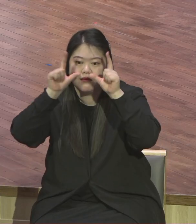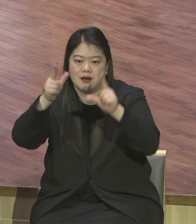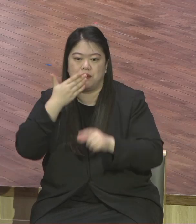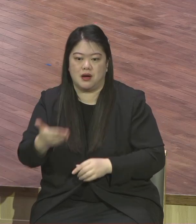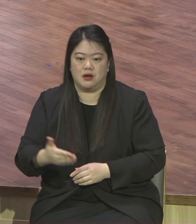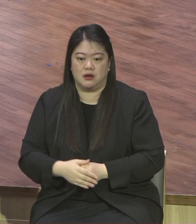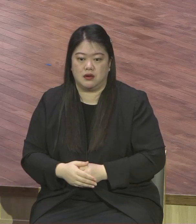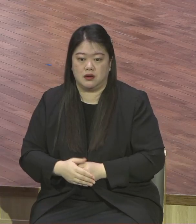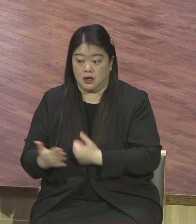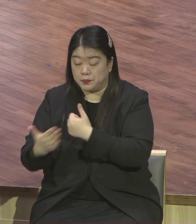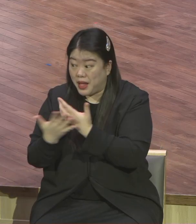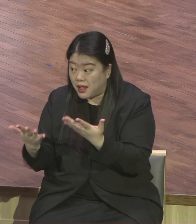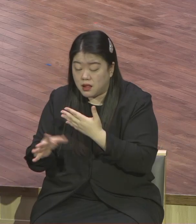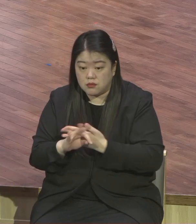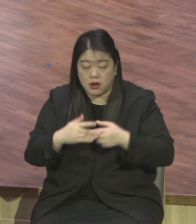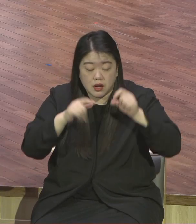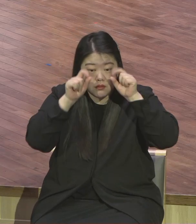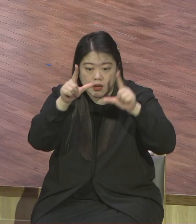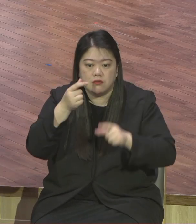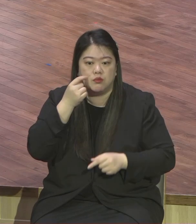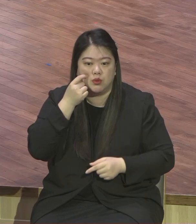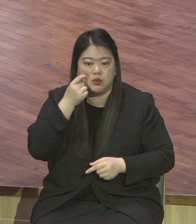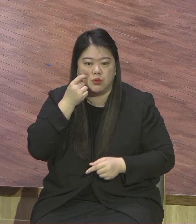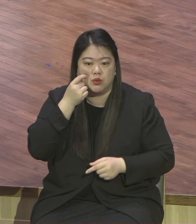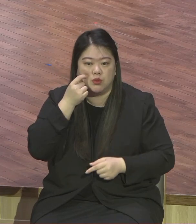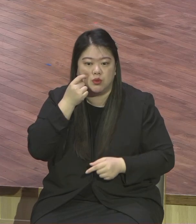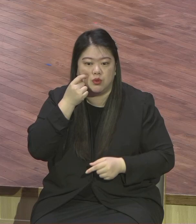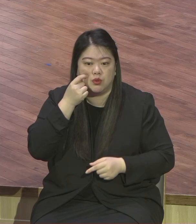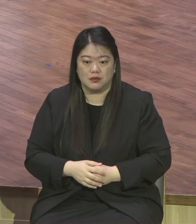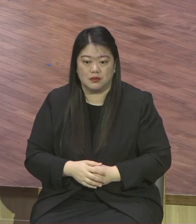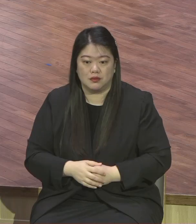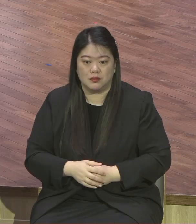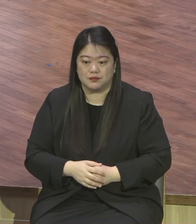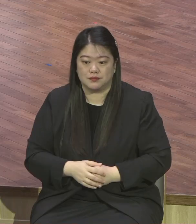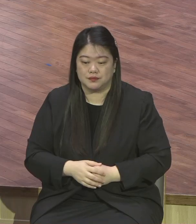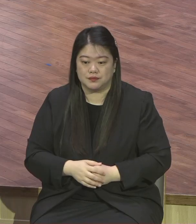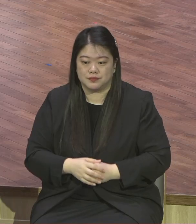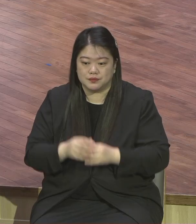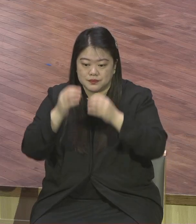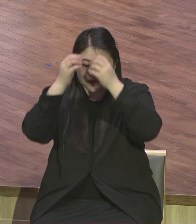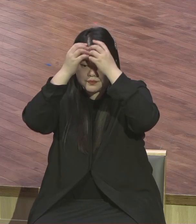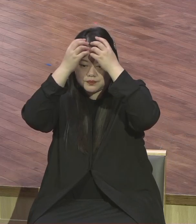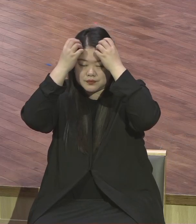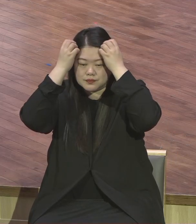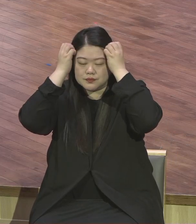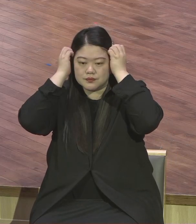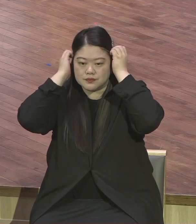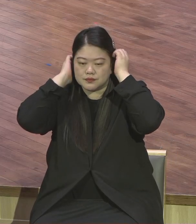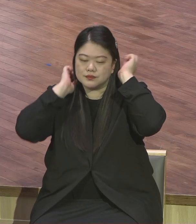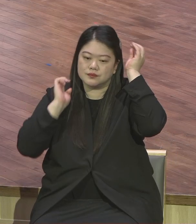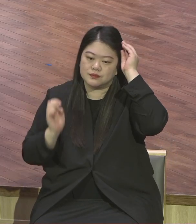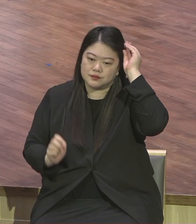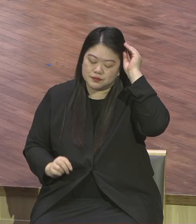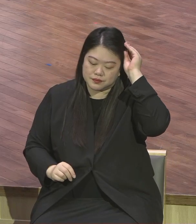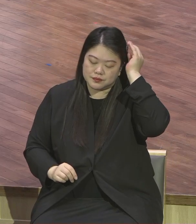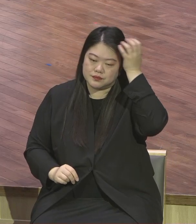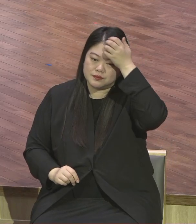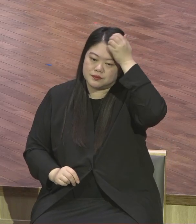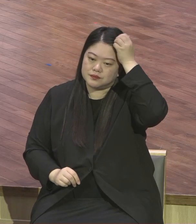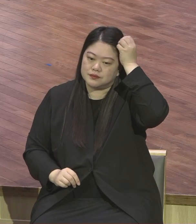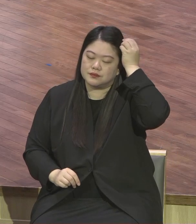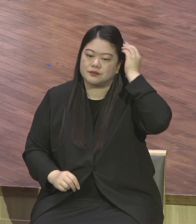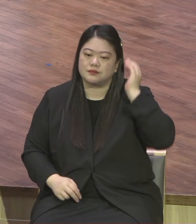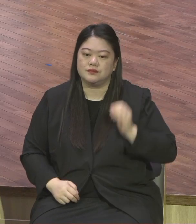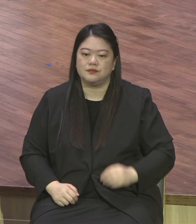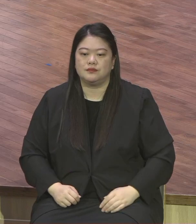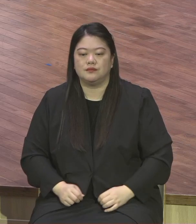수시로 넘어지고 수시로 자빠지고 스스로 힘 빠지고 수시로 불신앙하고 아, 이 사람 답이 안 난 사람이구나.